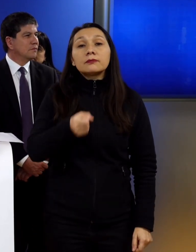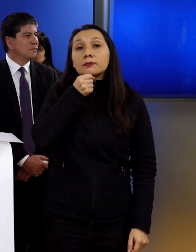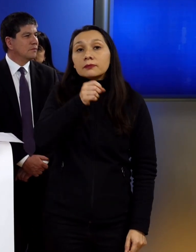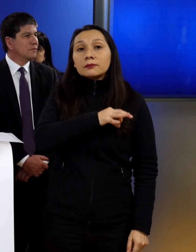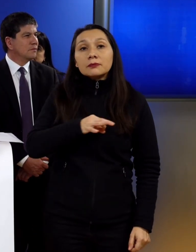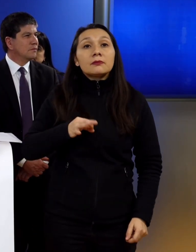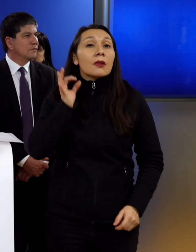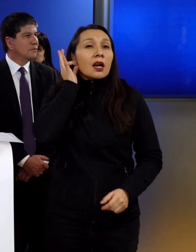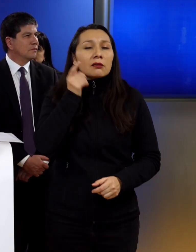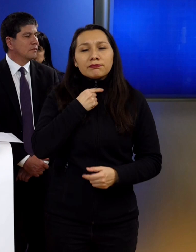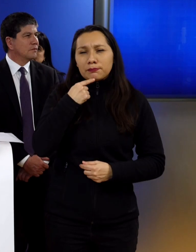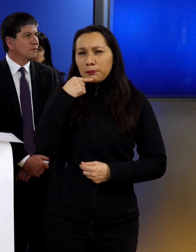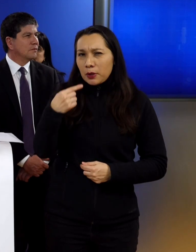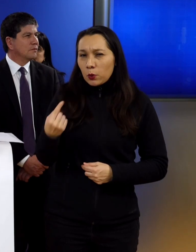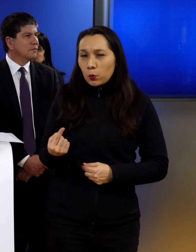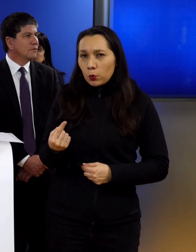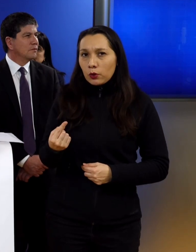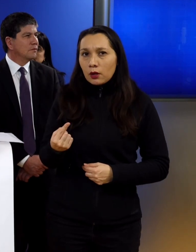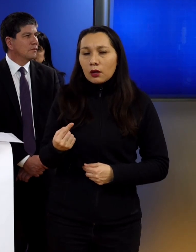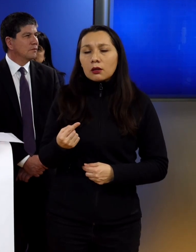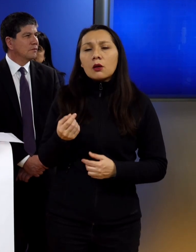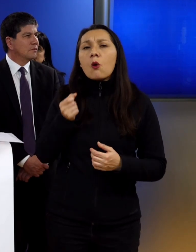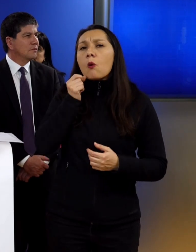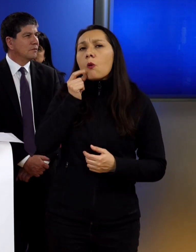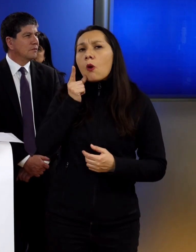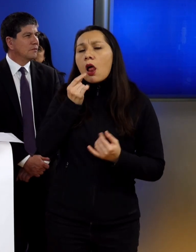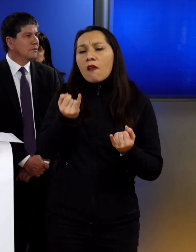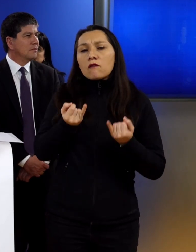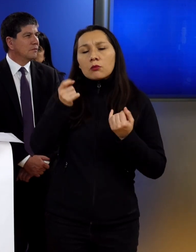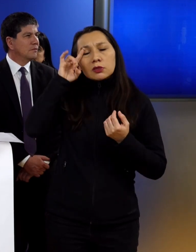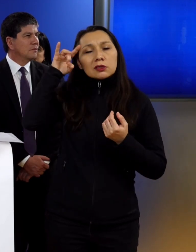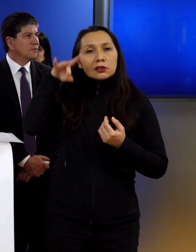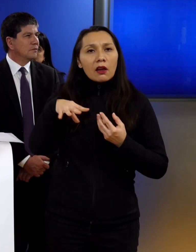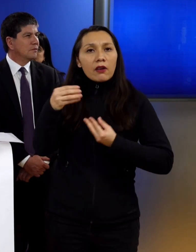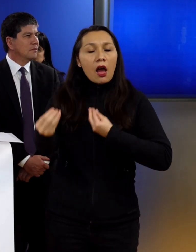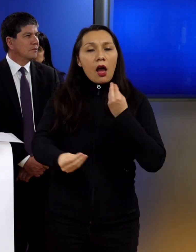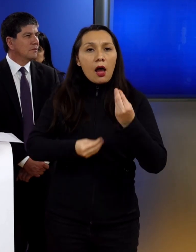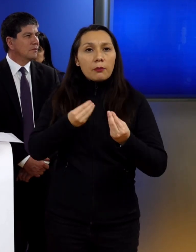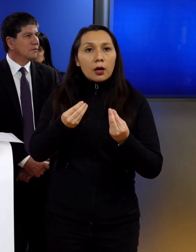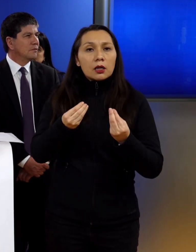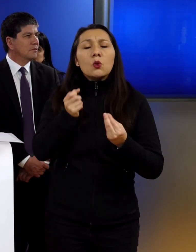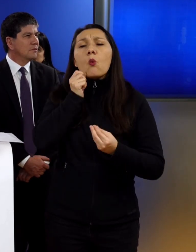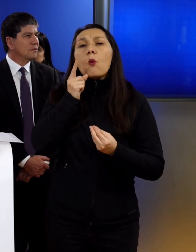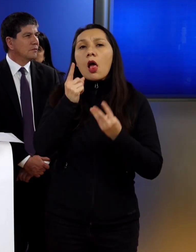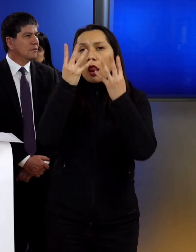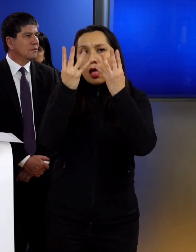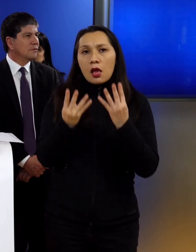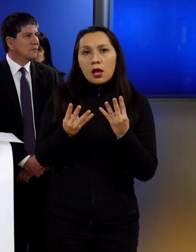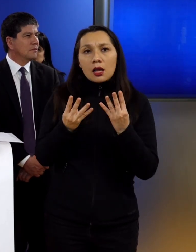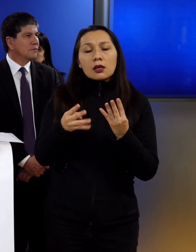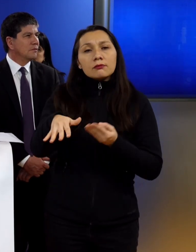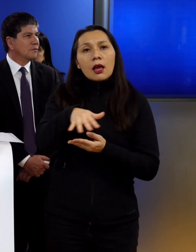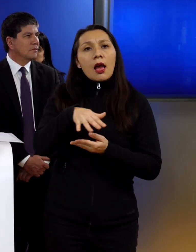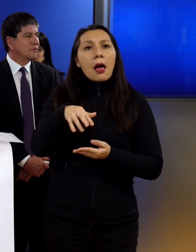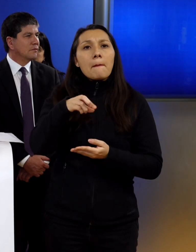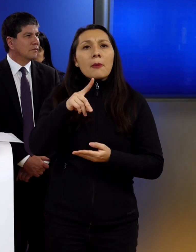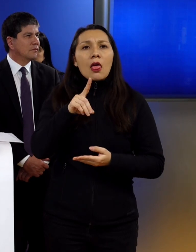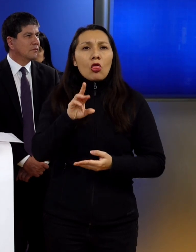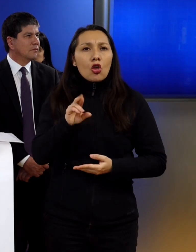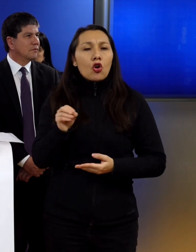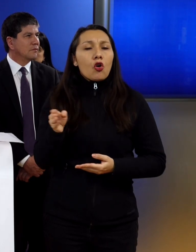Ministra, quería preguntarle por qué reporte usted tiene de lo que ocurrió en qué cárcel en el sector de Pedro Mon,